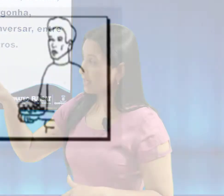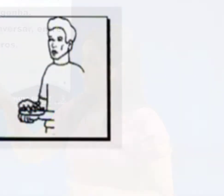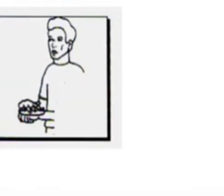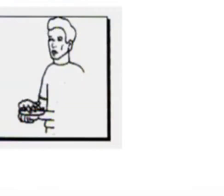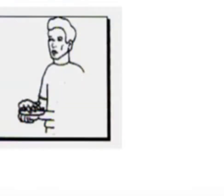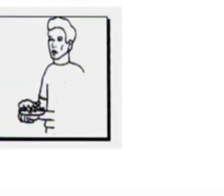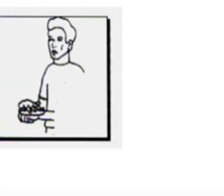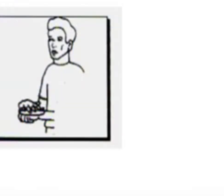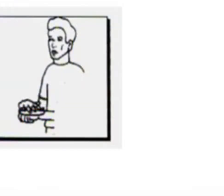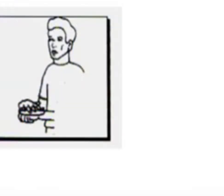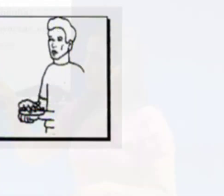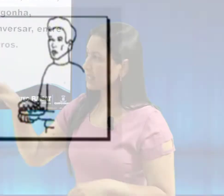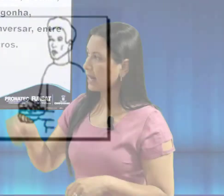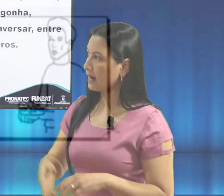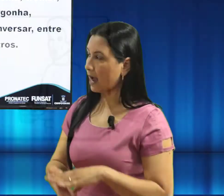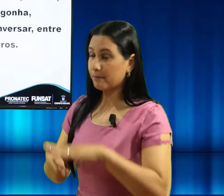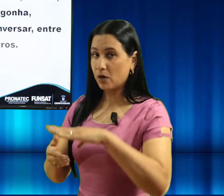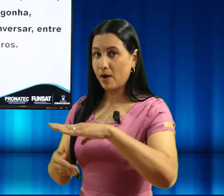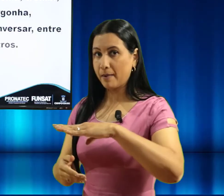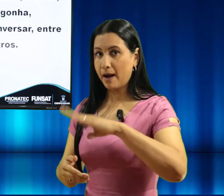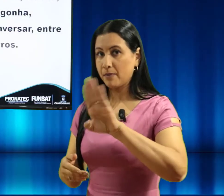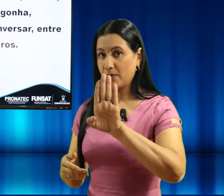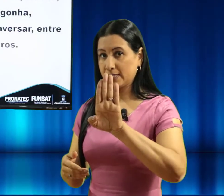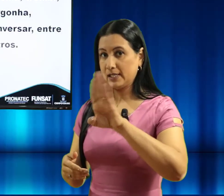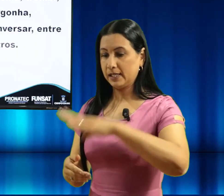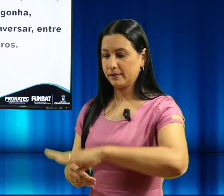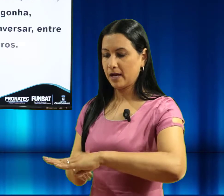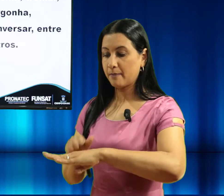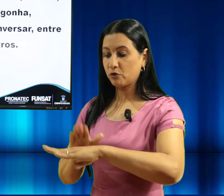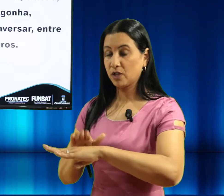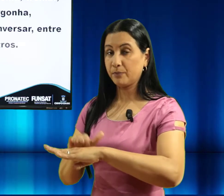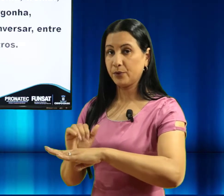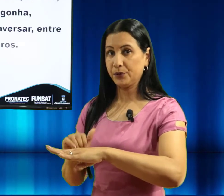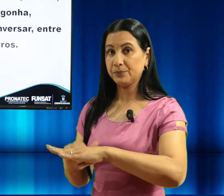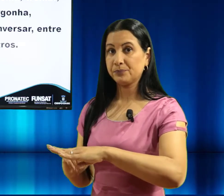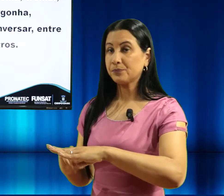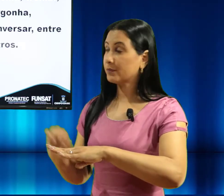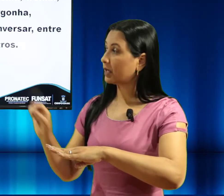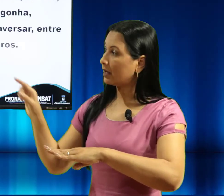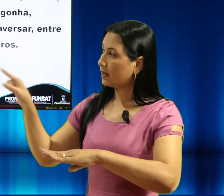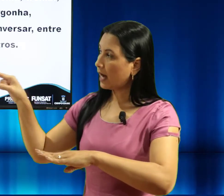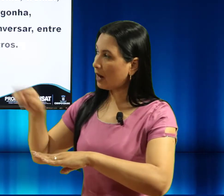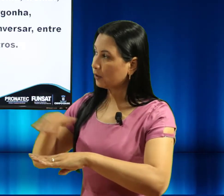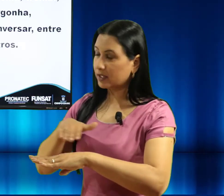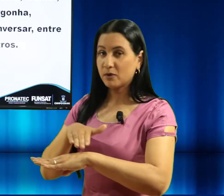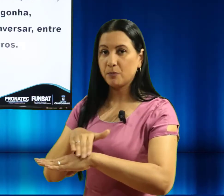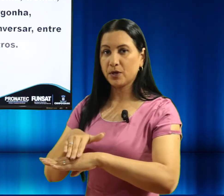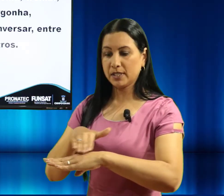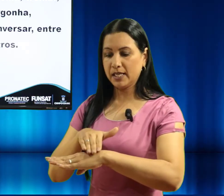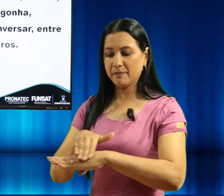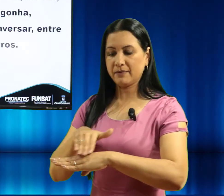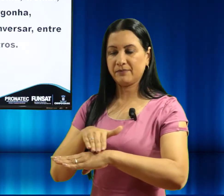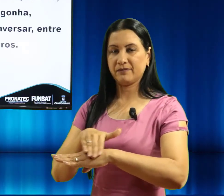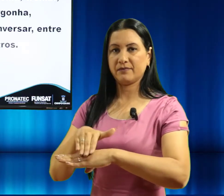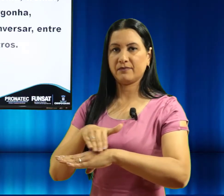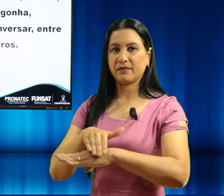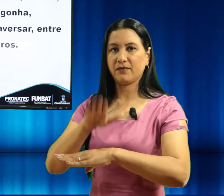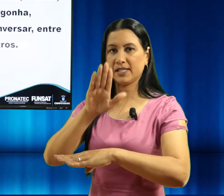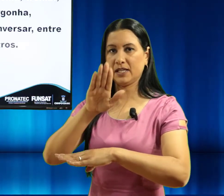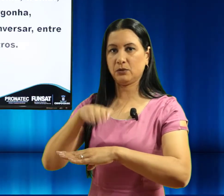Conversar. Conversar, a mão assim, a mão de apoio, a outra mão por cima, fazendo